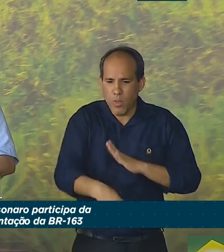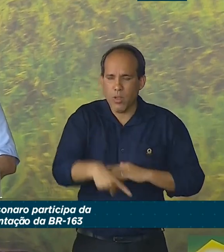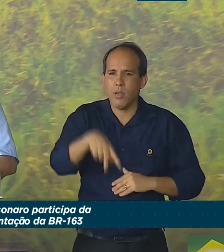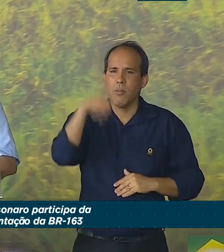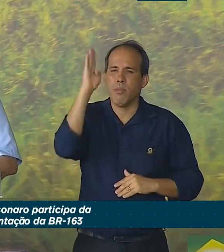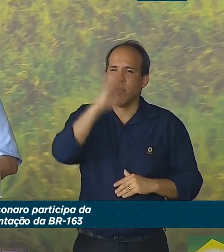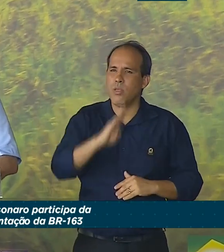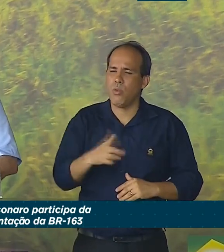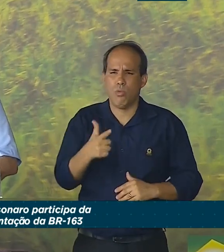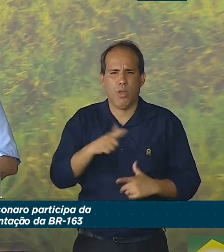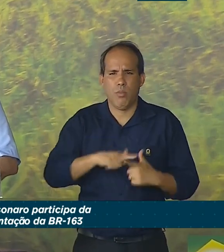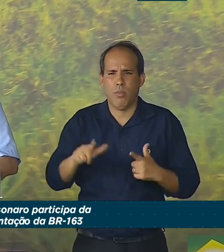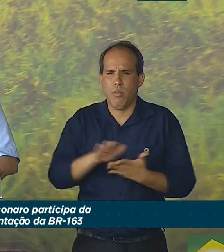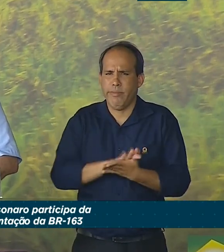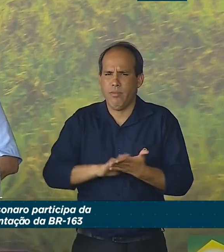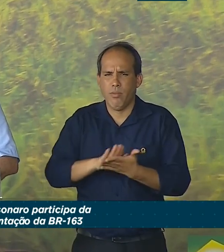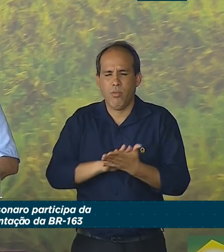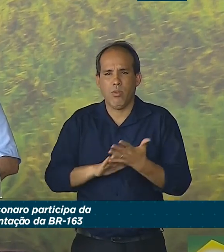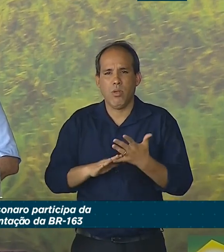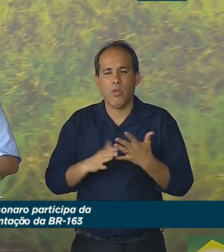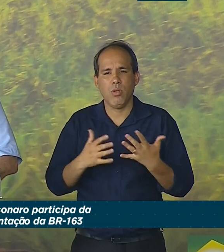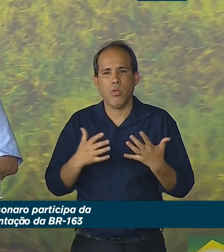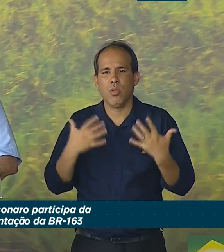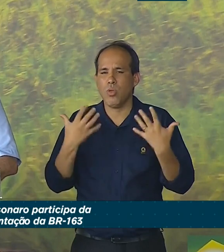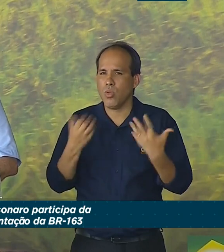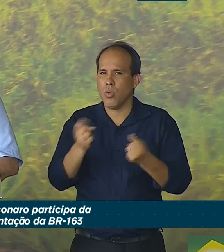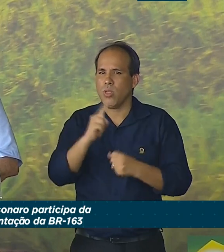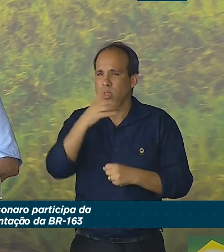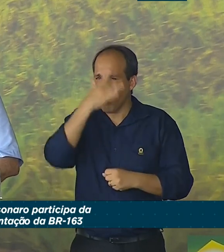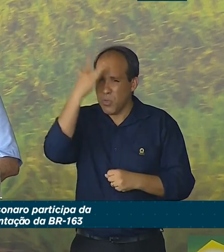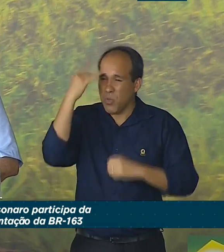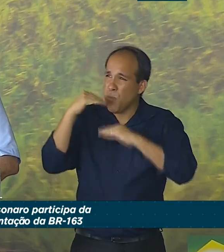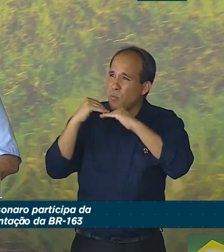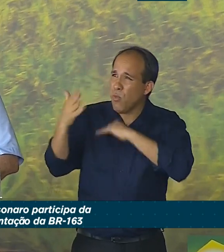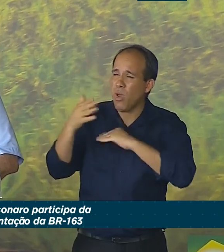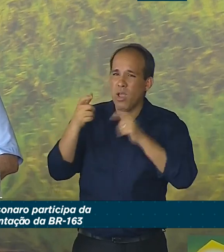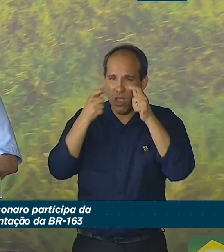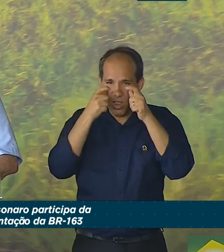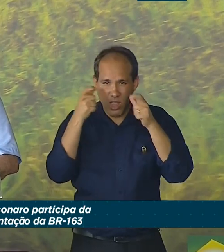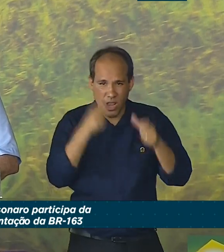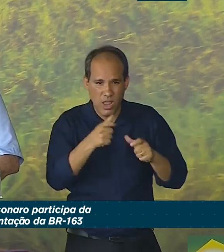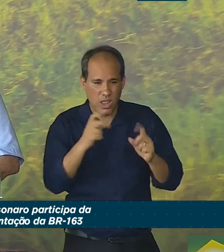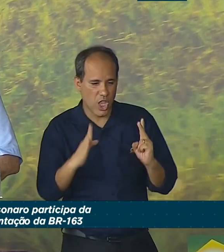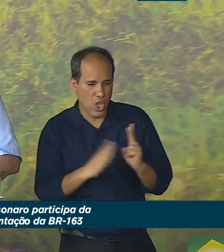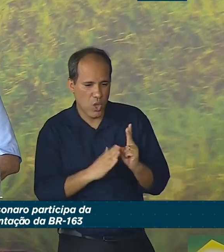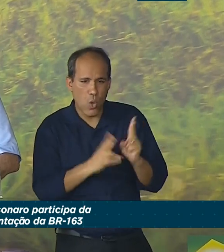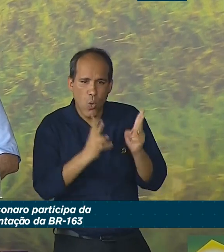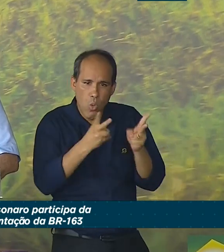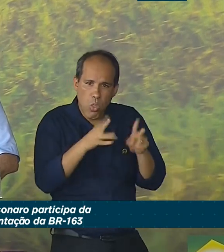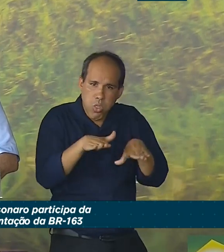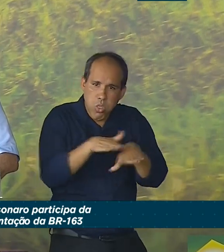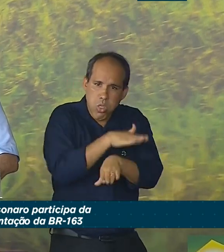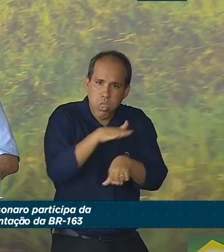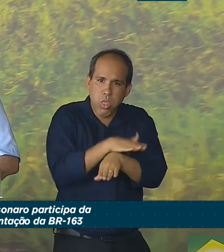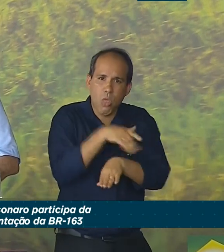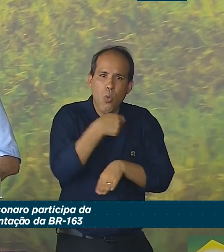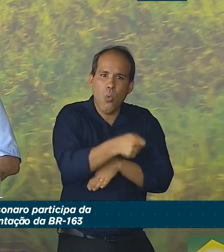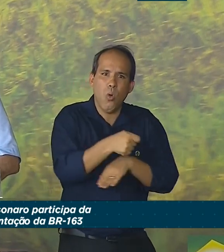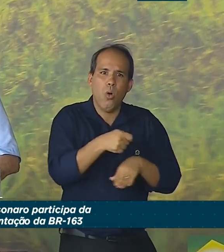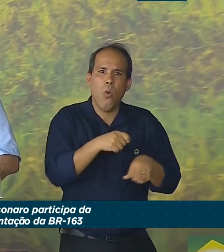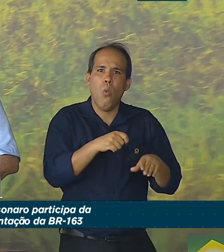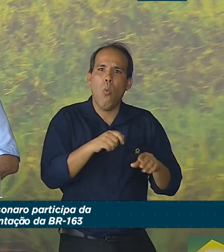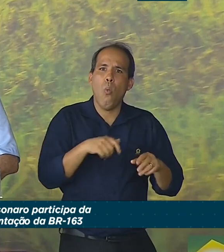queremos integrar. Não admitimos aqueles que querem que o índio permaneça como homem